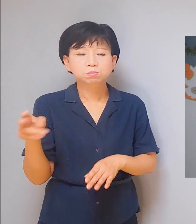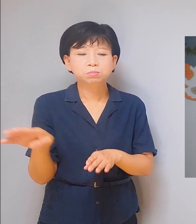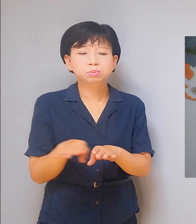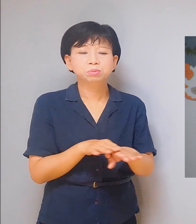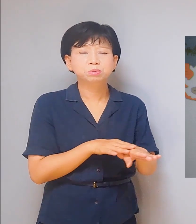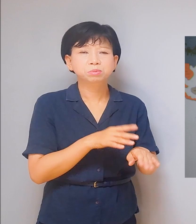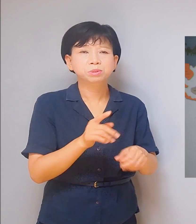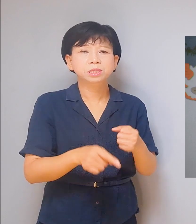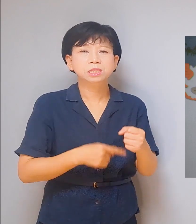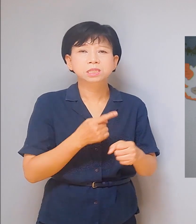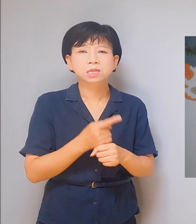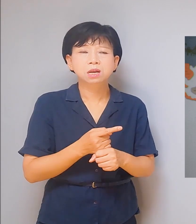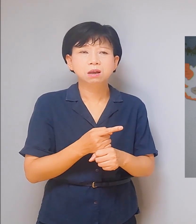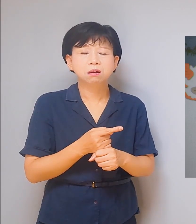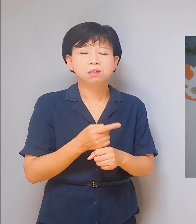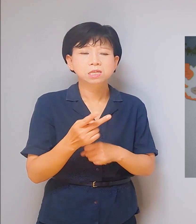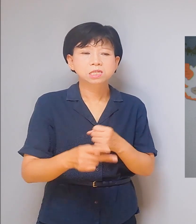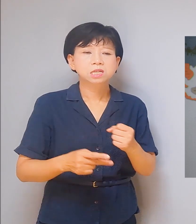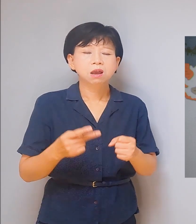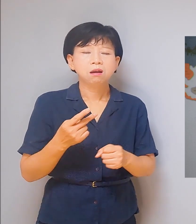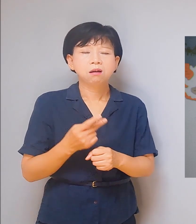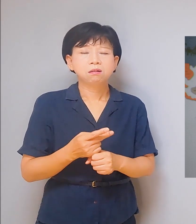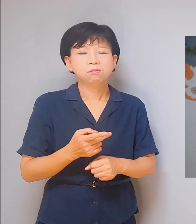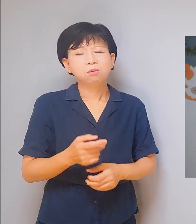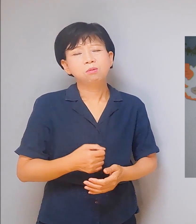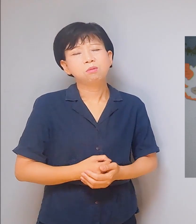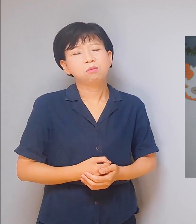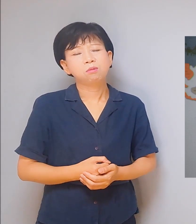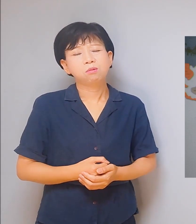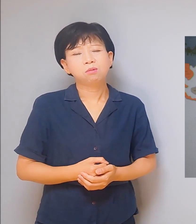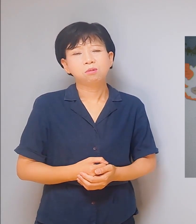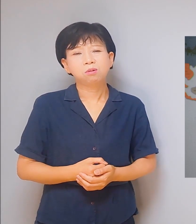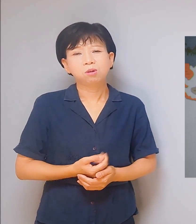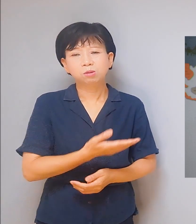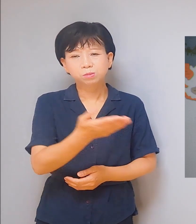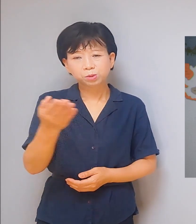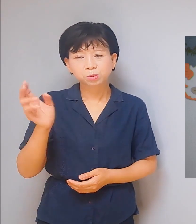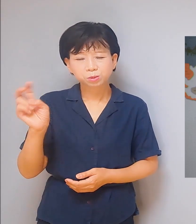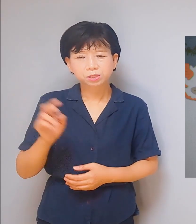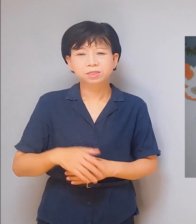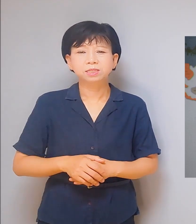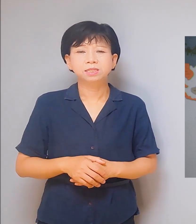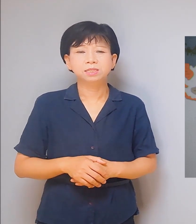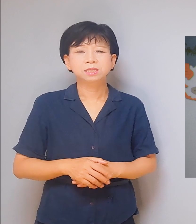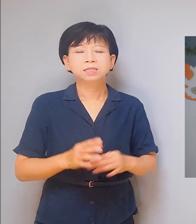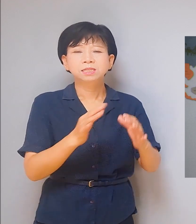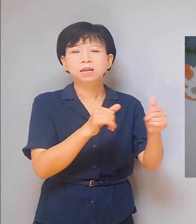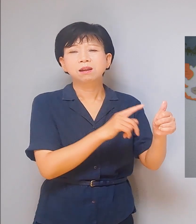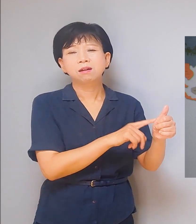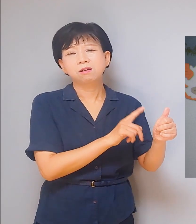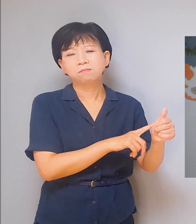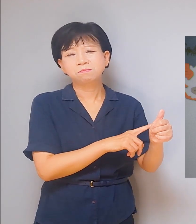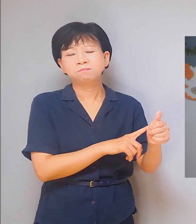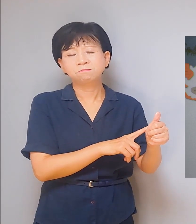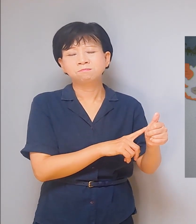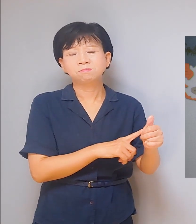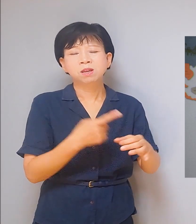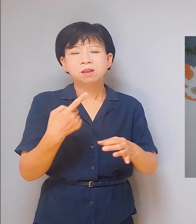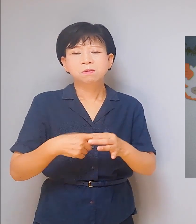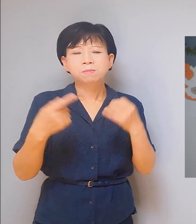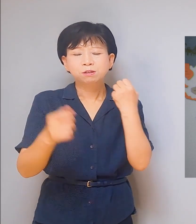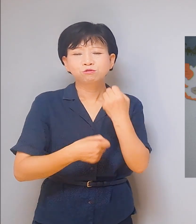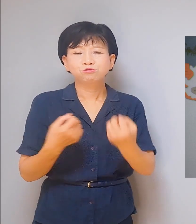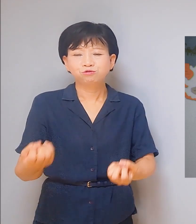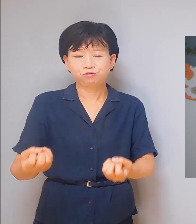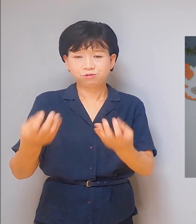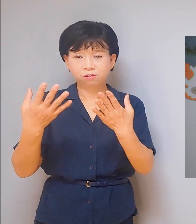때는 여러분들이 함께 가서 예배드리자고 권해 보시면 좋겠어요. 전혀 주님을 모르는